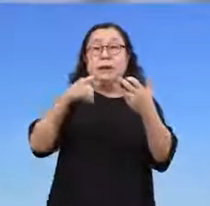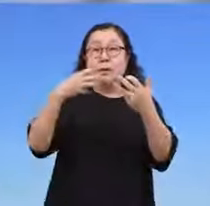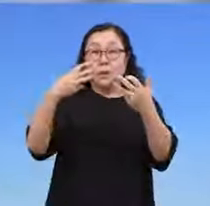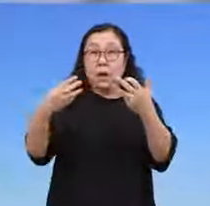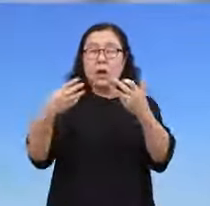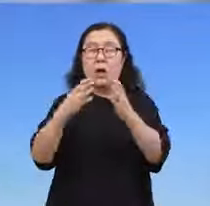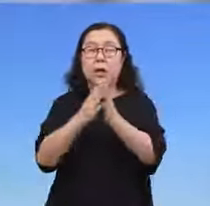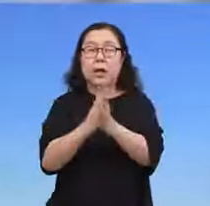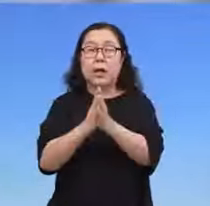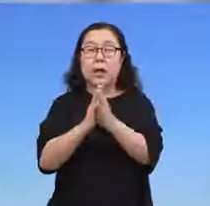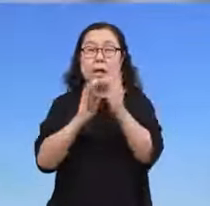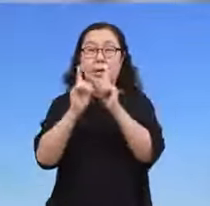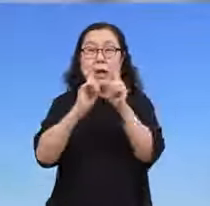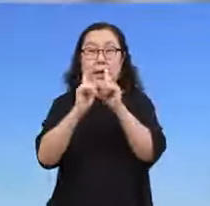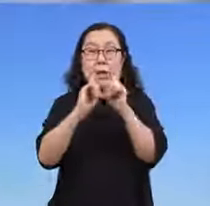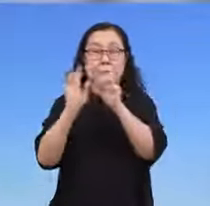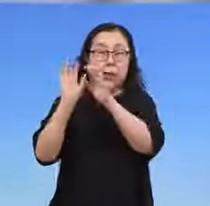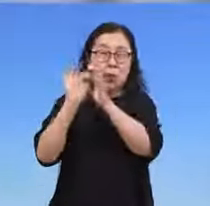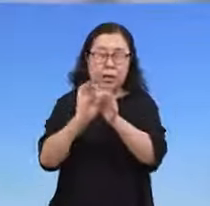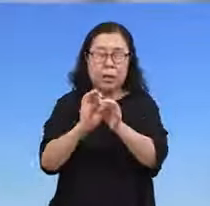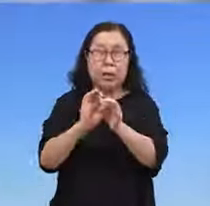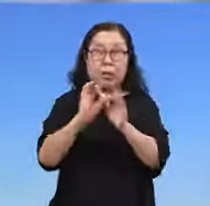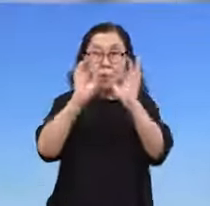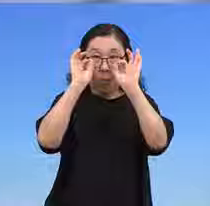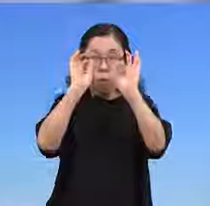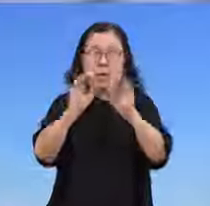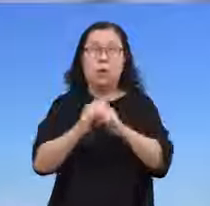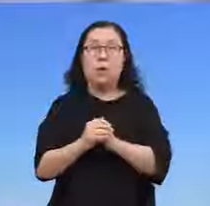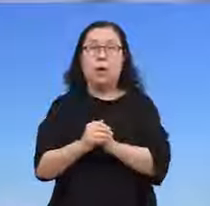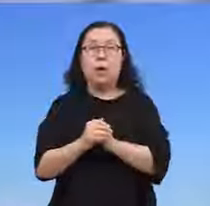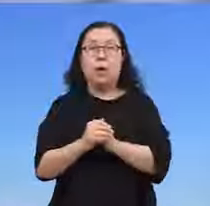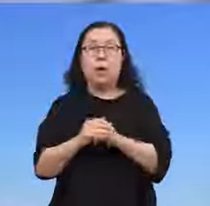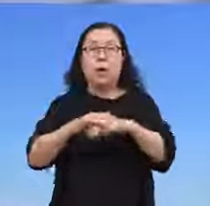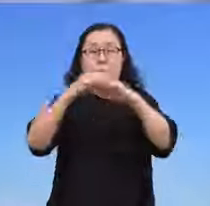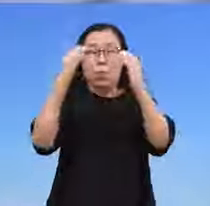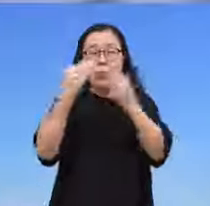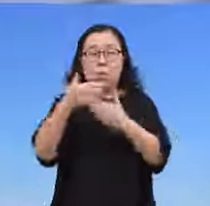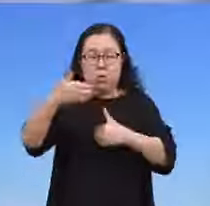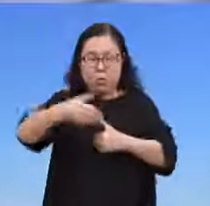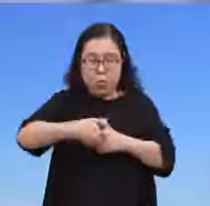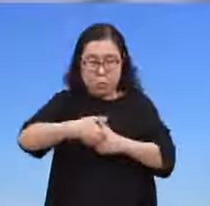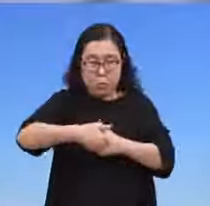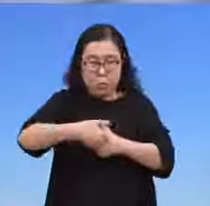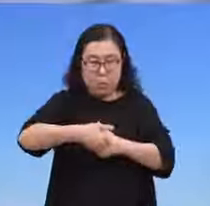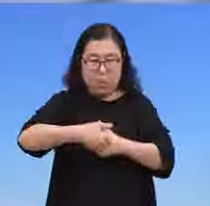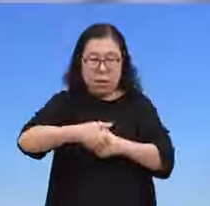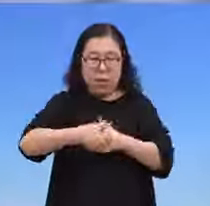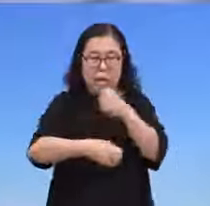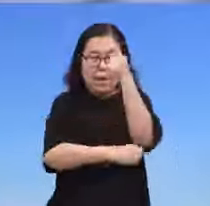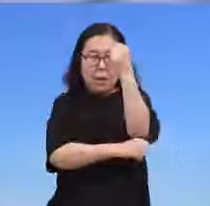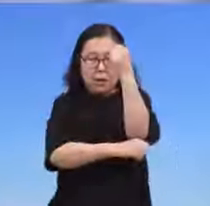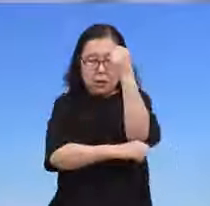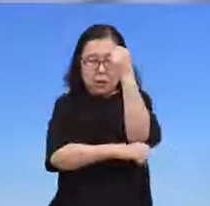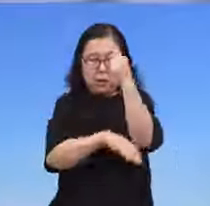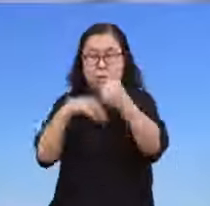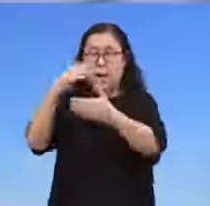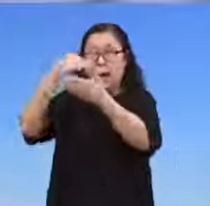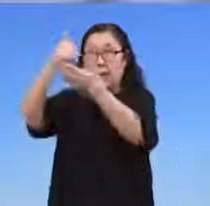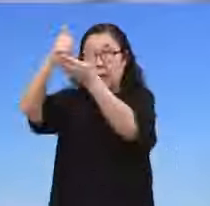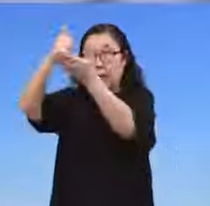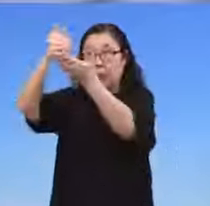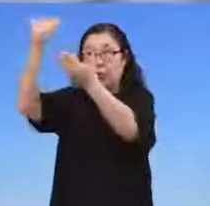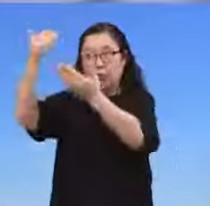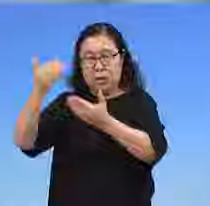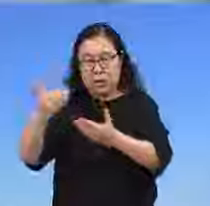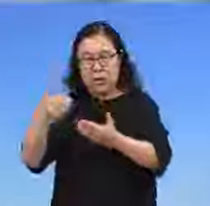이 말씀의 그 흐름을 보면서 저는 두 번째로요, 모든 공급의 원천은 하나님으로부터 시작이 된다는